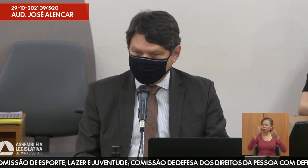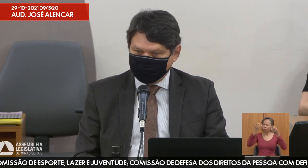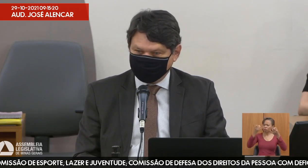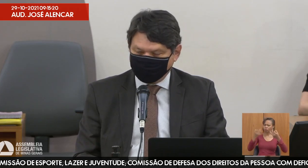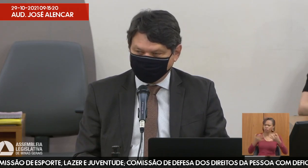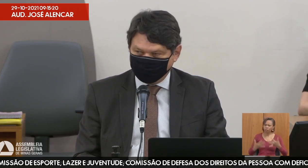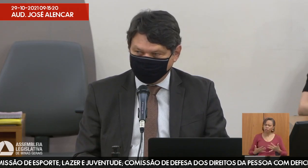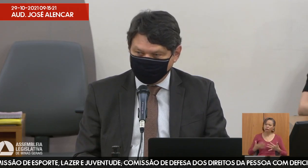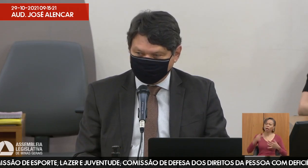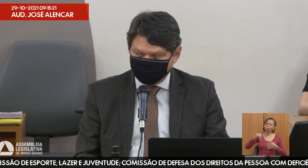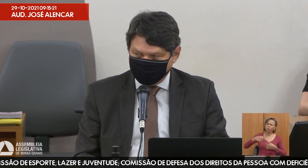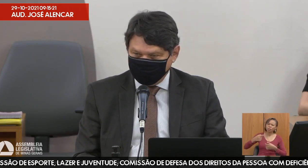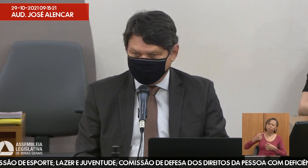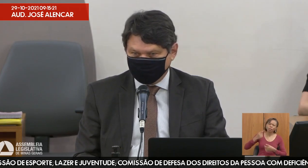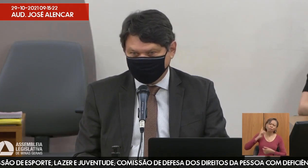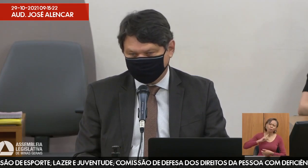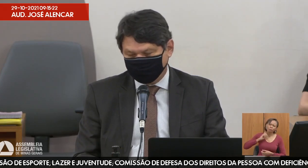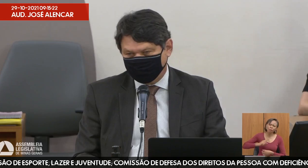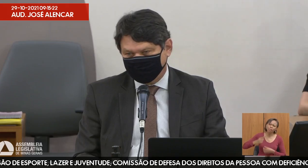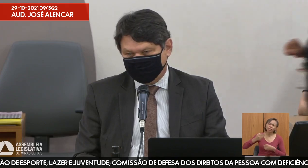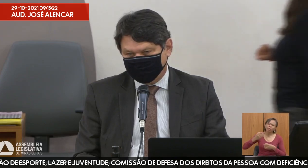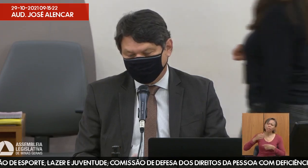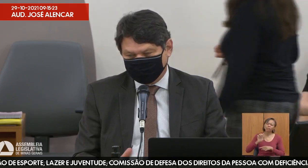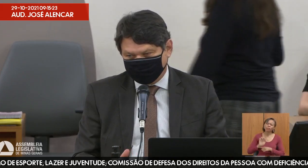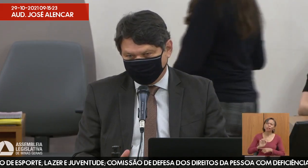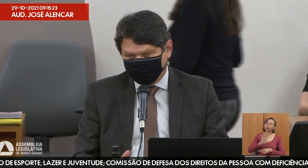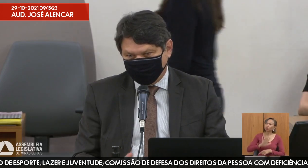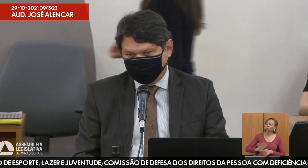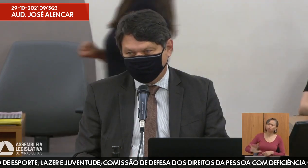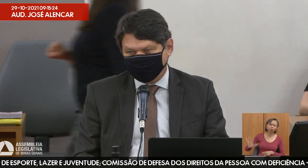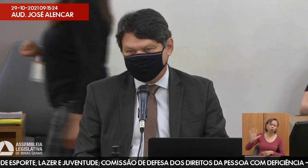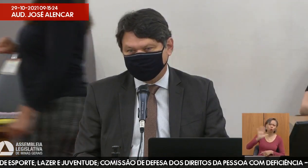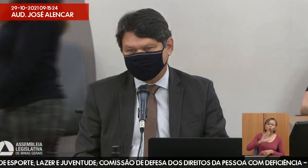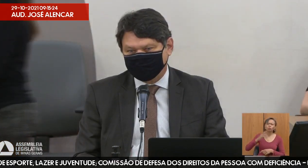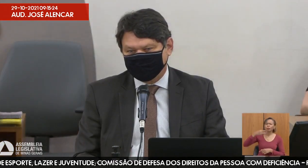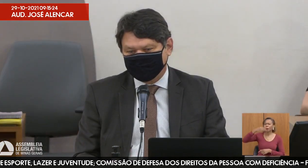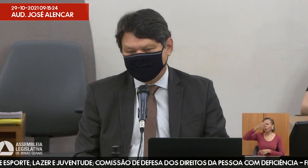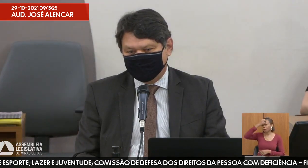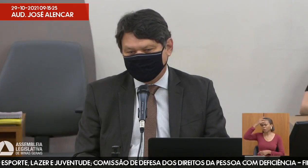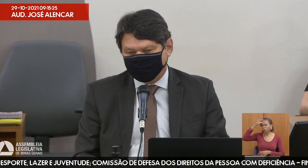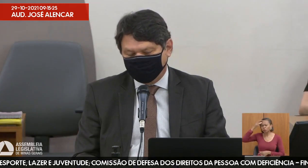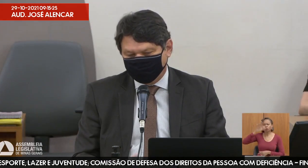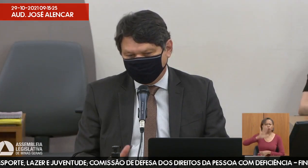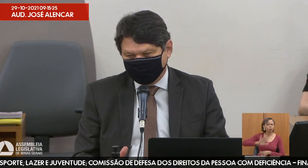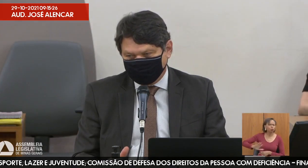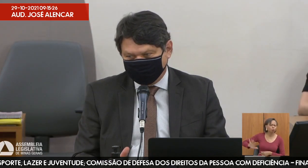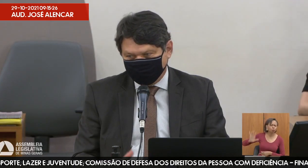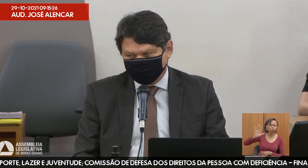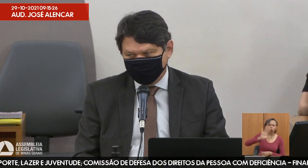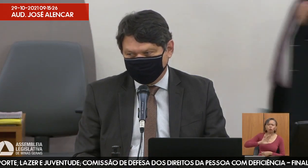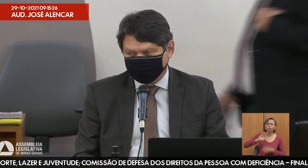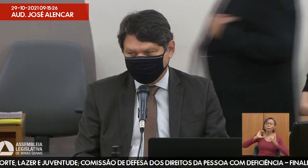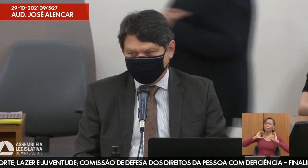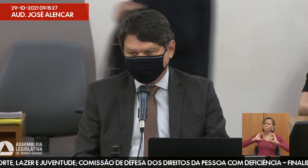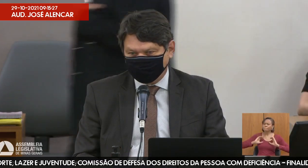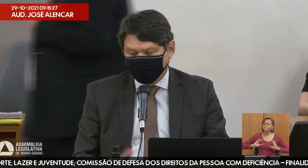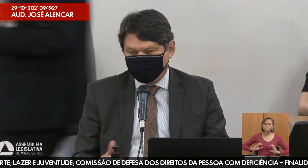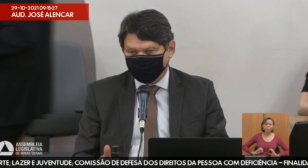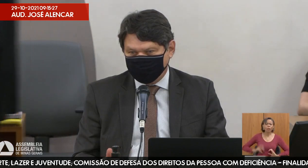Gerais, para todo o público mineiro, todas as prefeituras, todos os cidadãos de Minas Gerais, como que isso